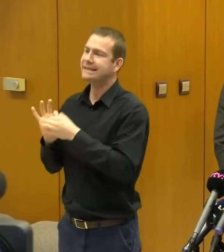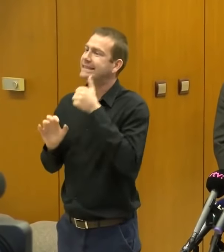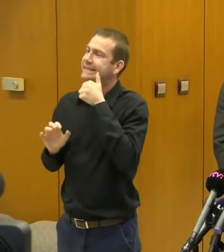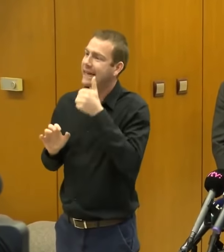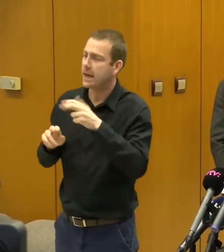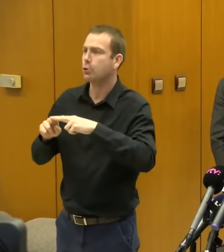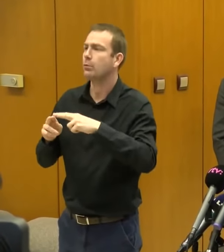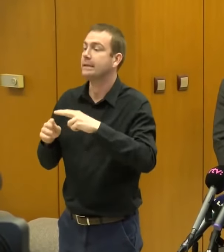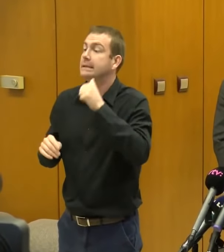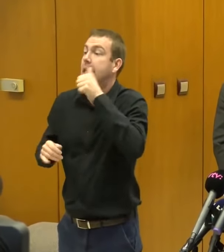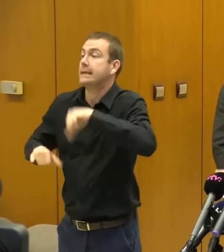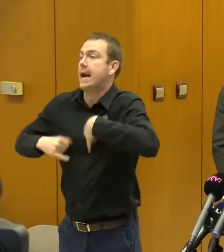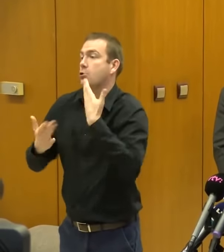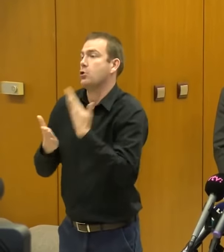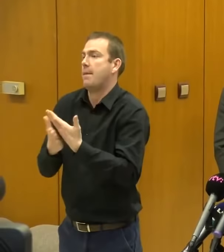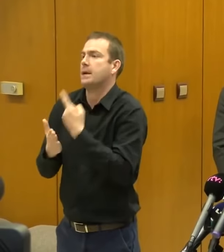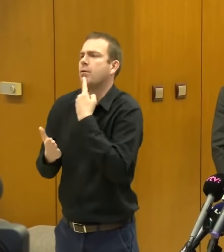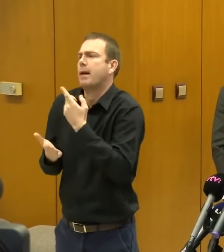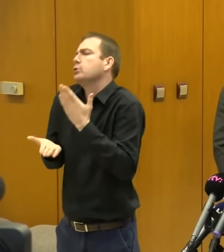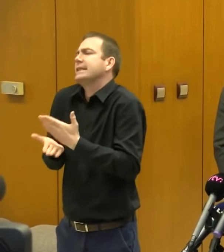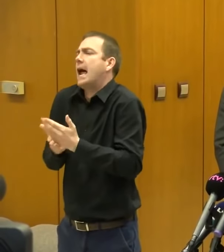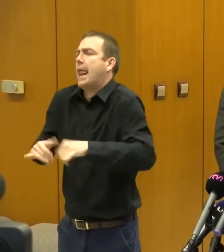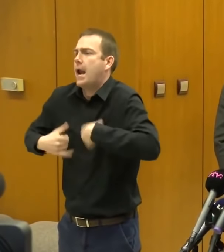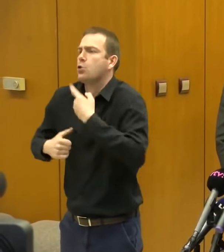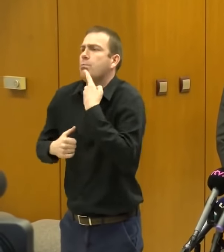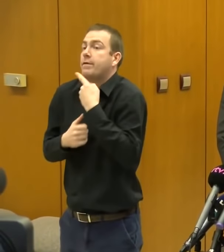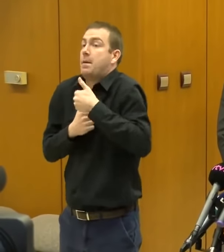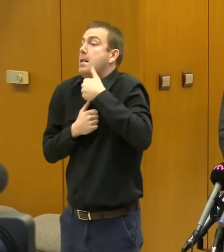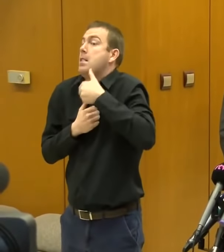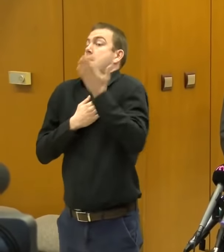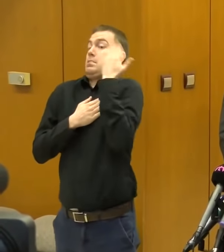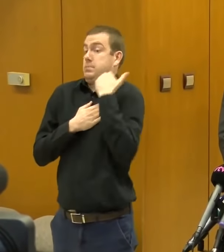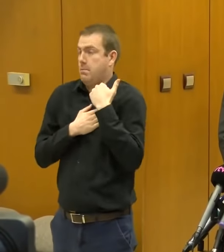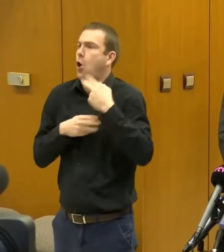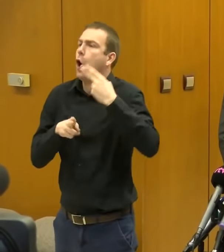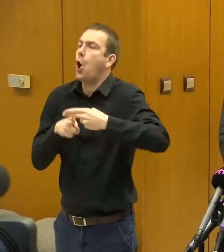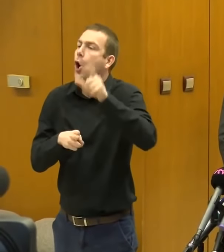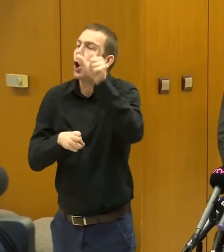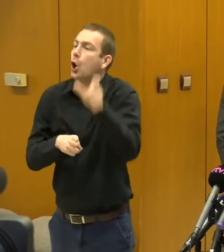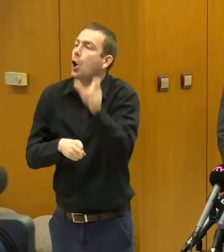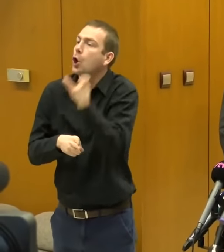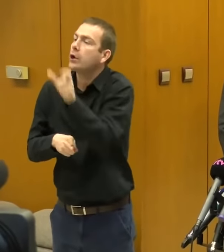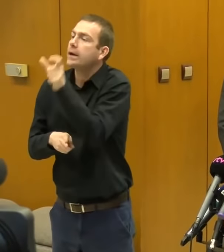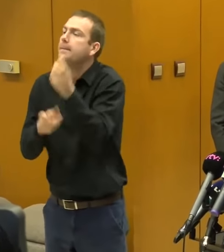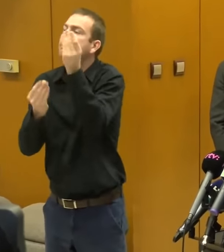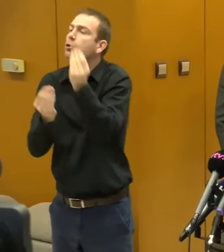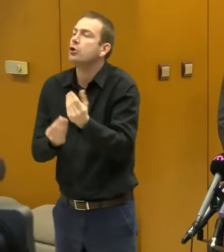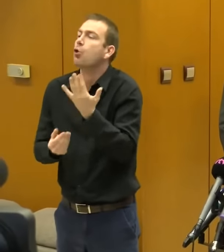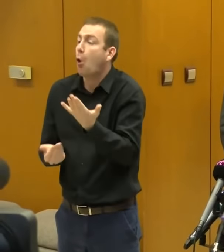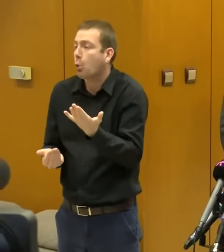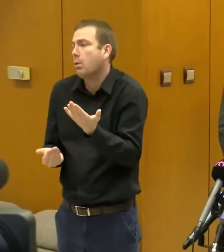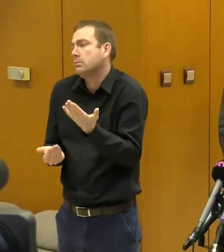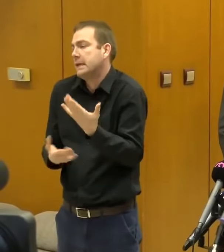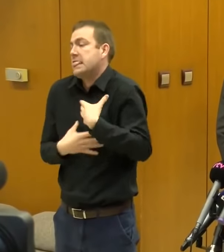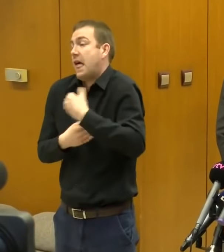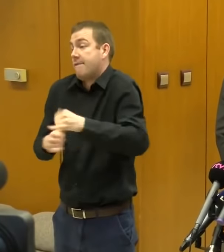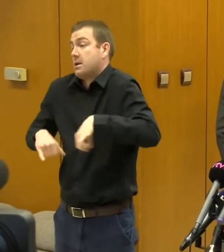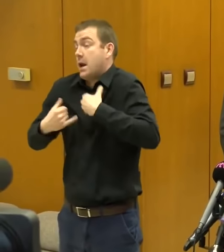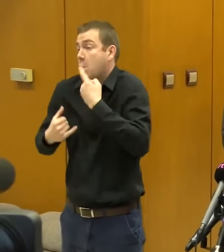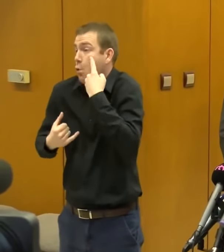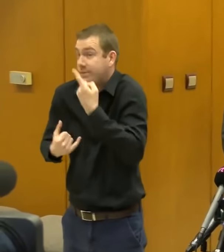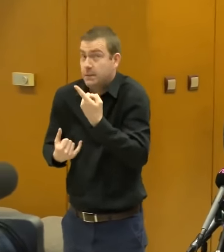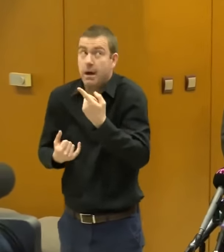zajtra ráno a vždy ráno sa povie, koľko chorých bolo zachytených predošlý deň, a že sa to vyhodnotí vždy ráno. Uvidíme, či to